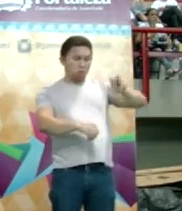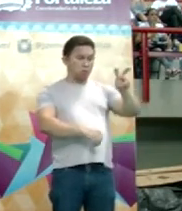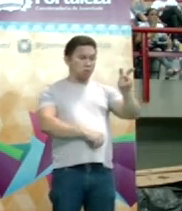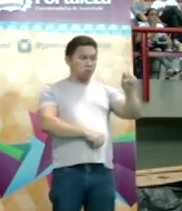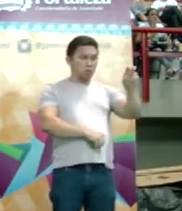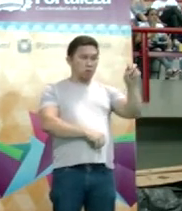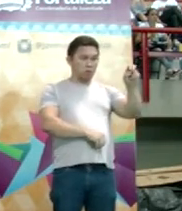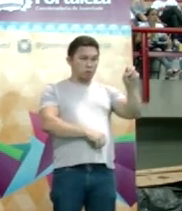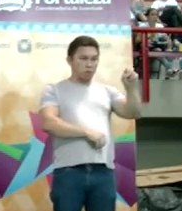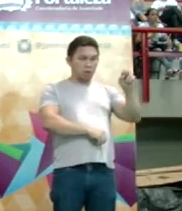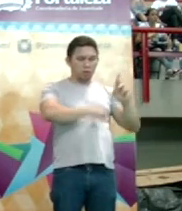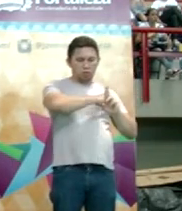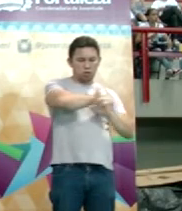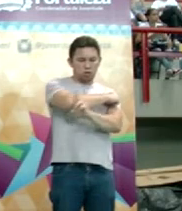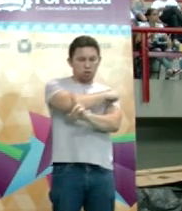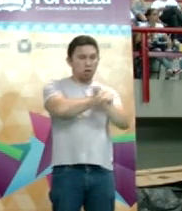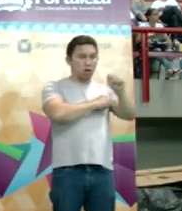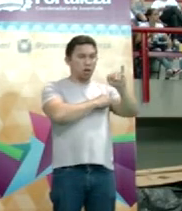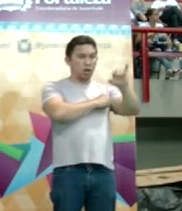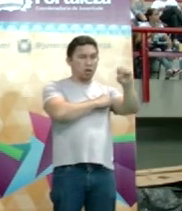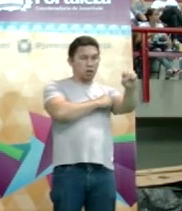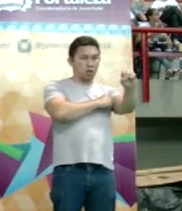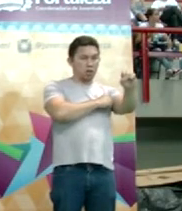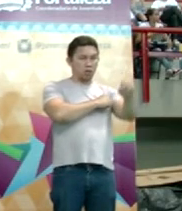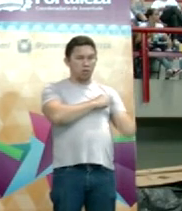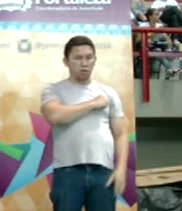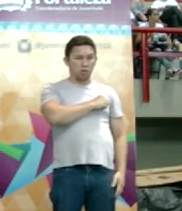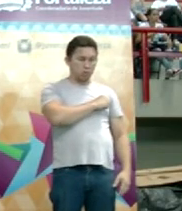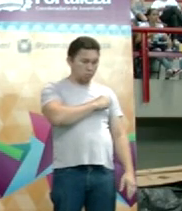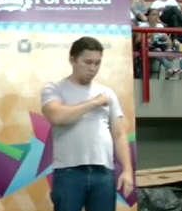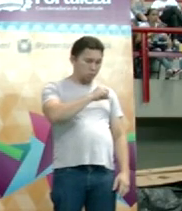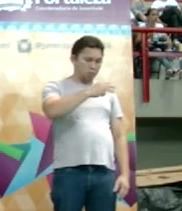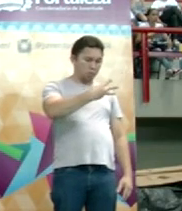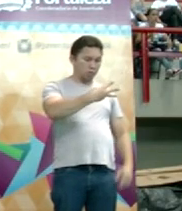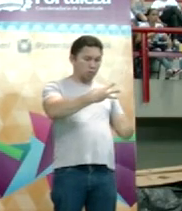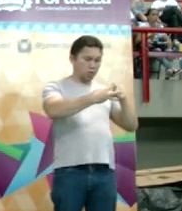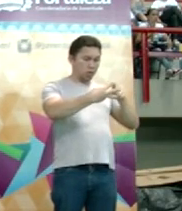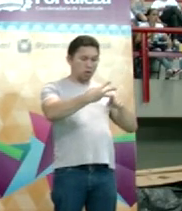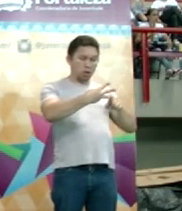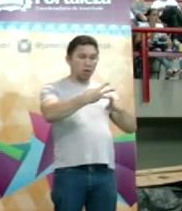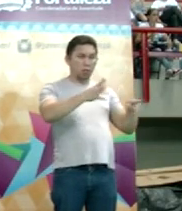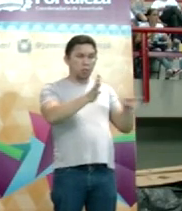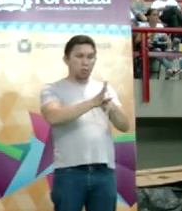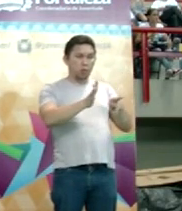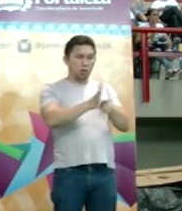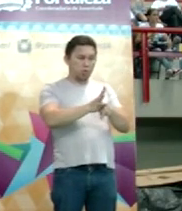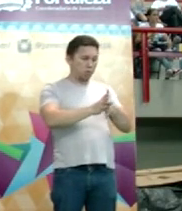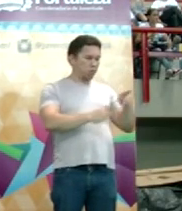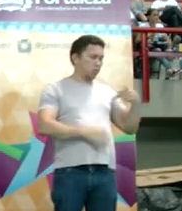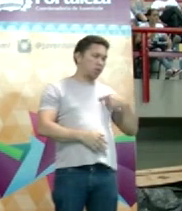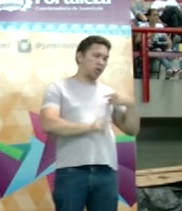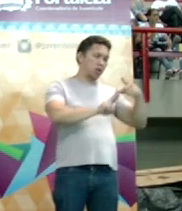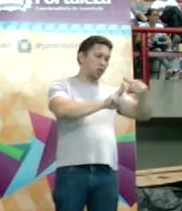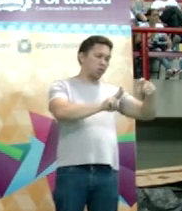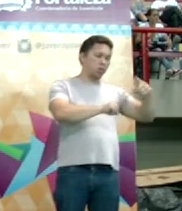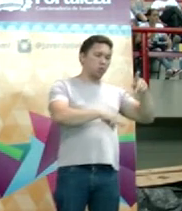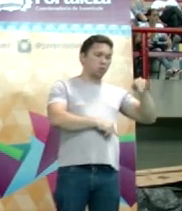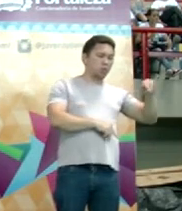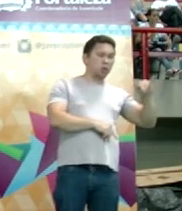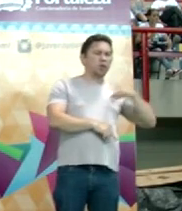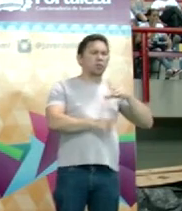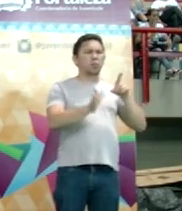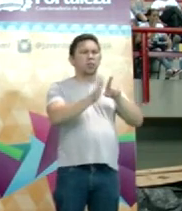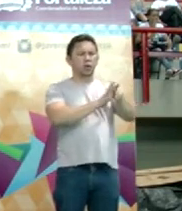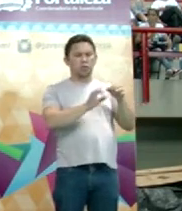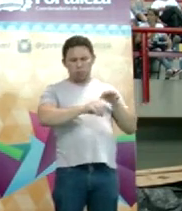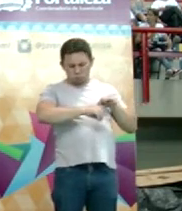metros de raio. Use 3 como sendo o valor para o pi. Qual é a distância percorrida por